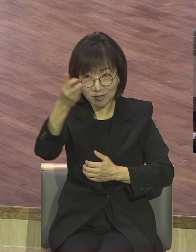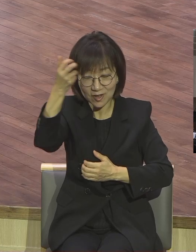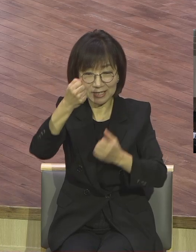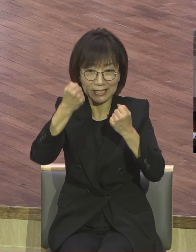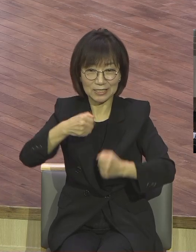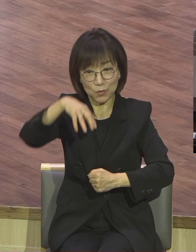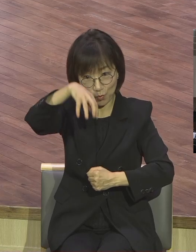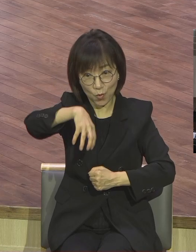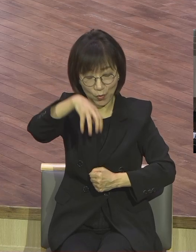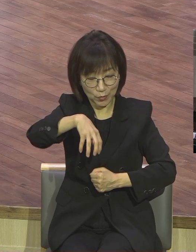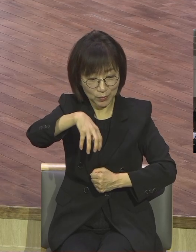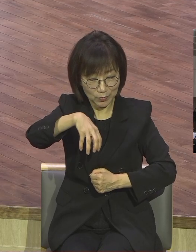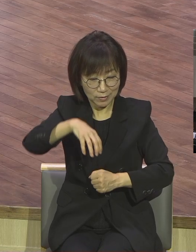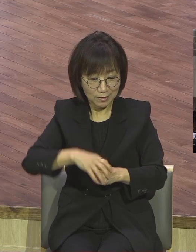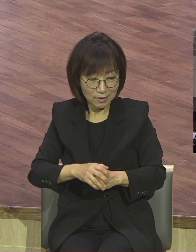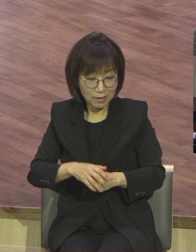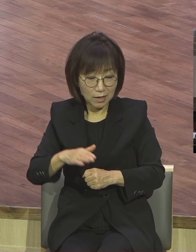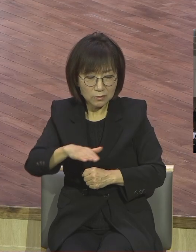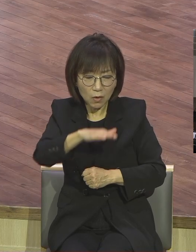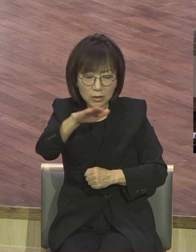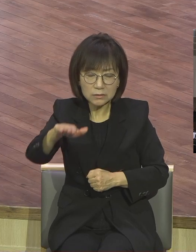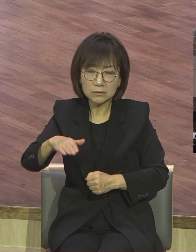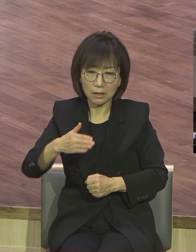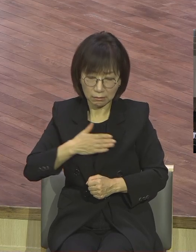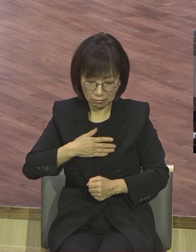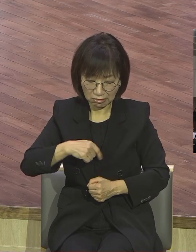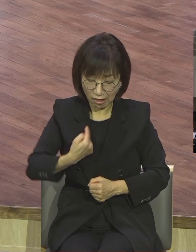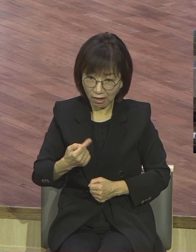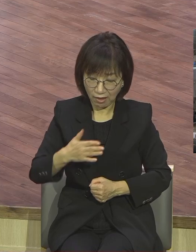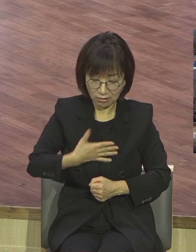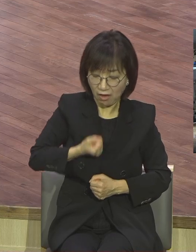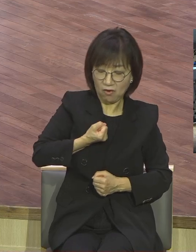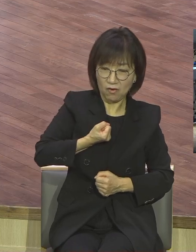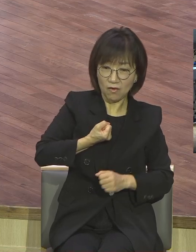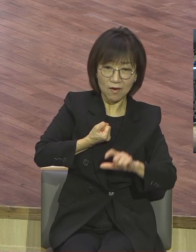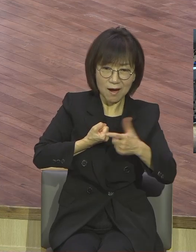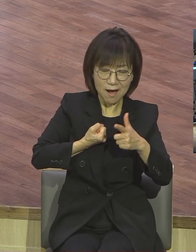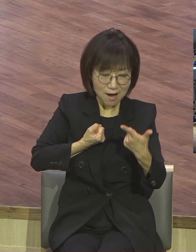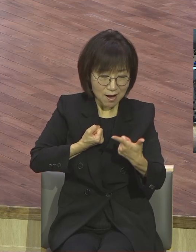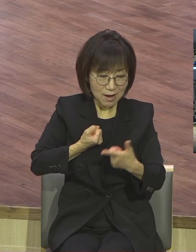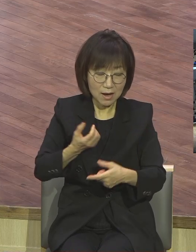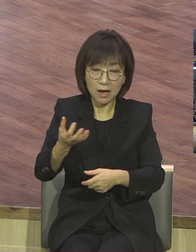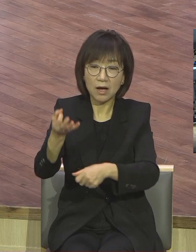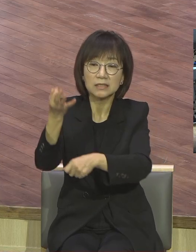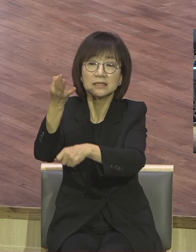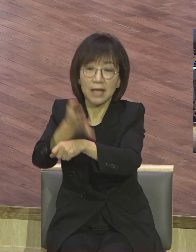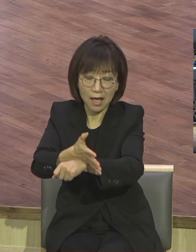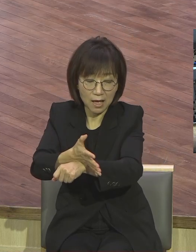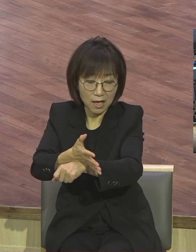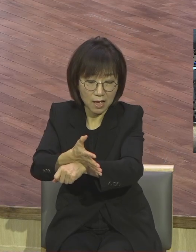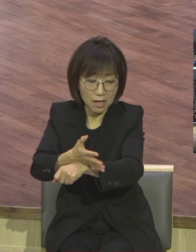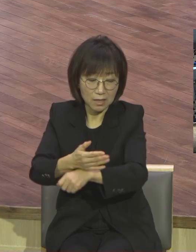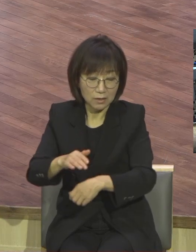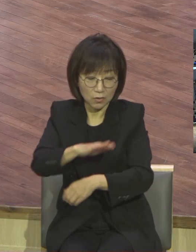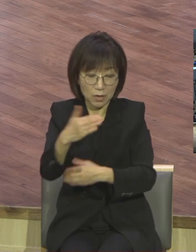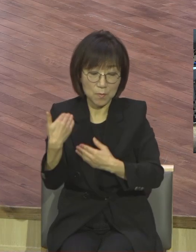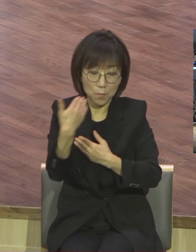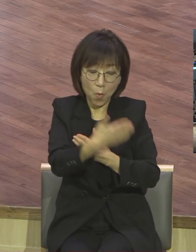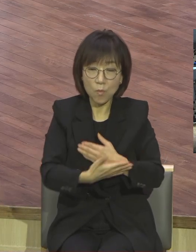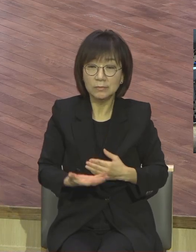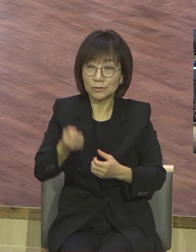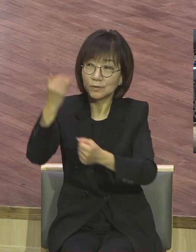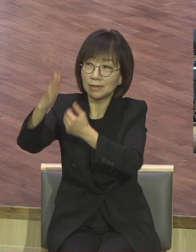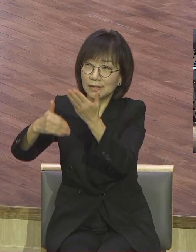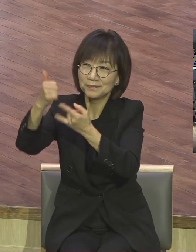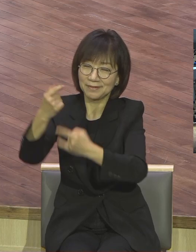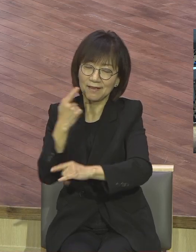알지 못하느냐. 너희는 너희 자신의 것이 아니라 값으로 산 것이 되었으니 그런즉 너희 몸으로